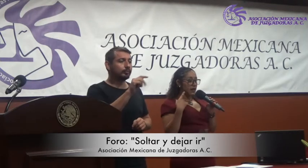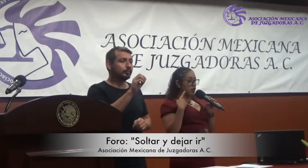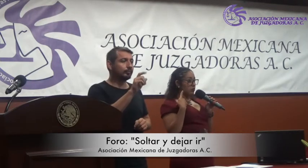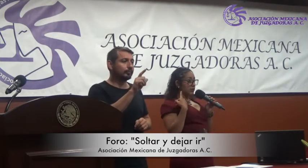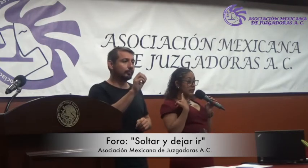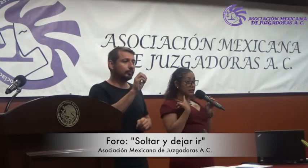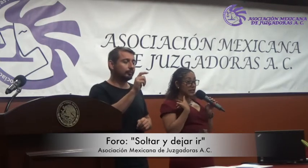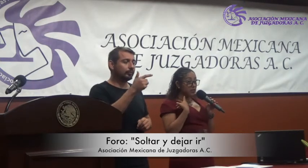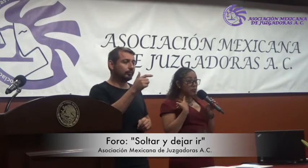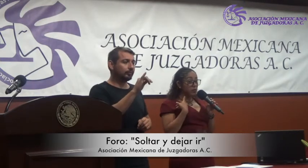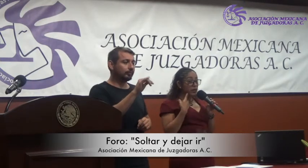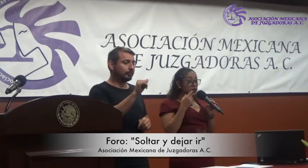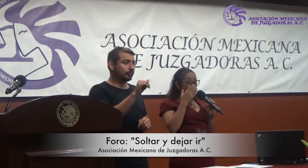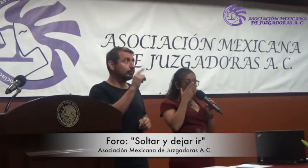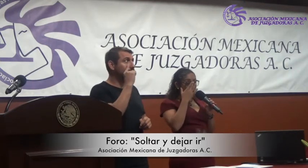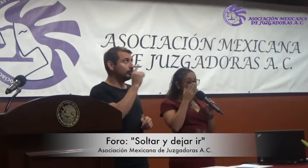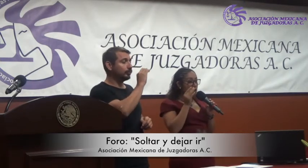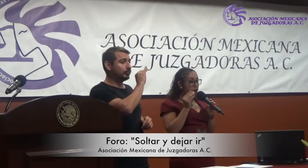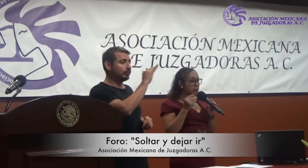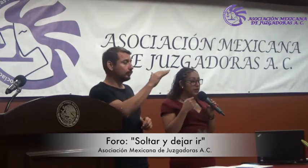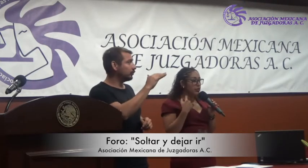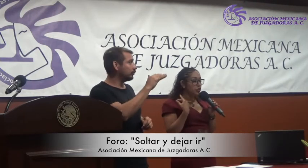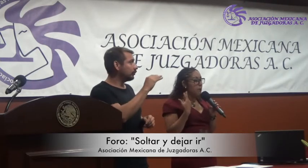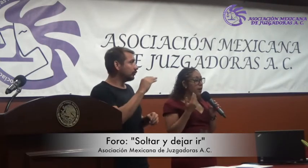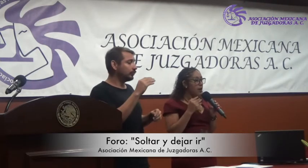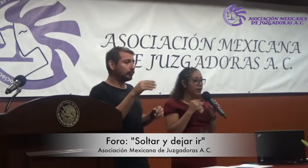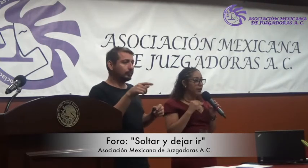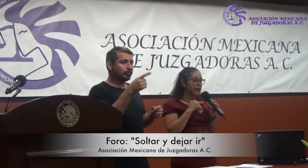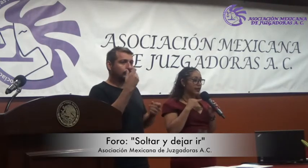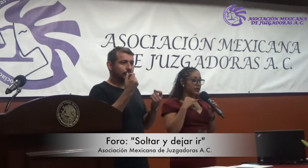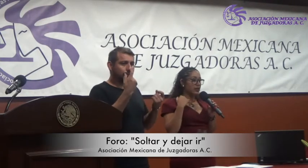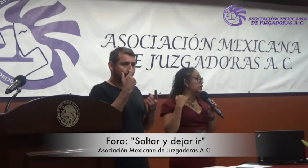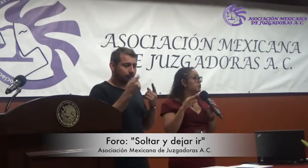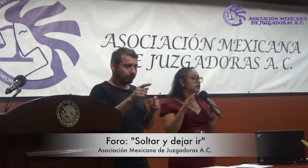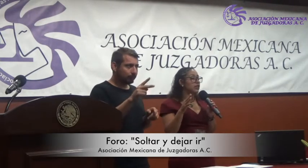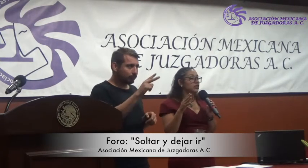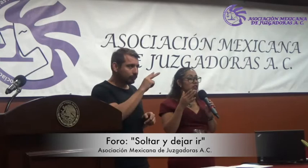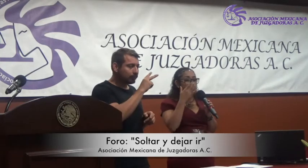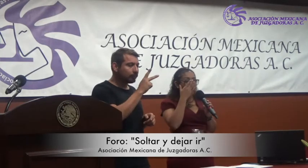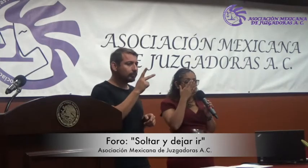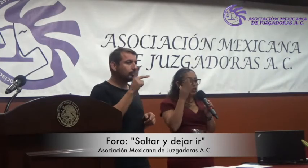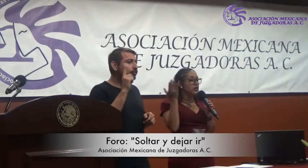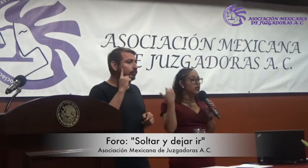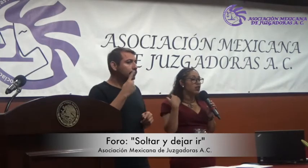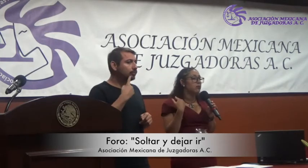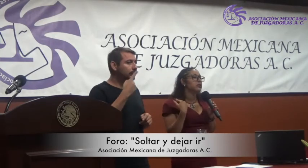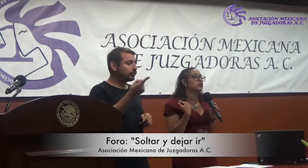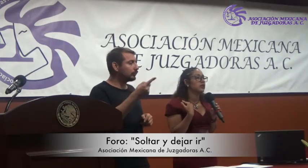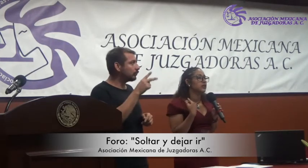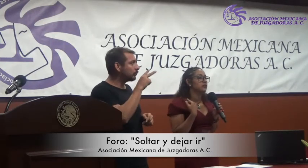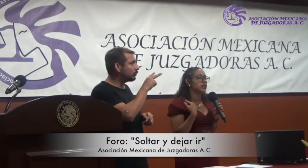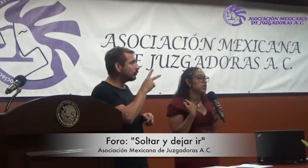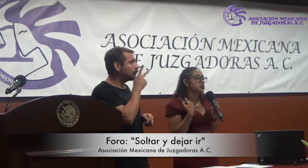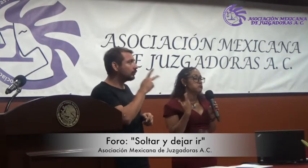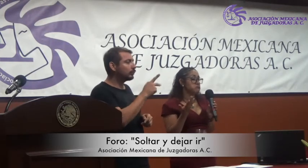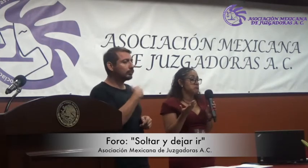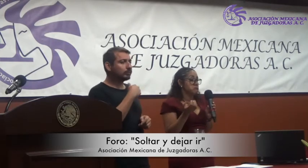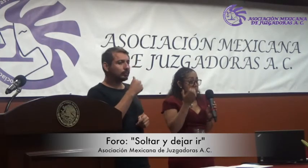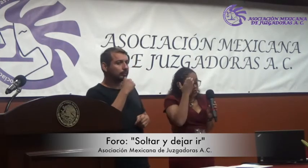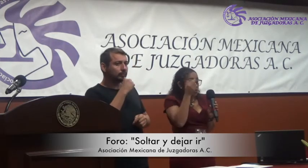Van a ver ahí cómo está escrito, porque muy probablemente es una palabra que las personas sordas no conocen y no han visto antes,